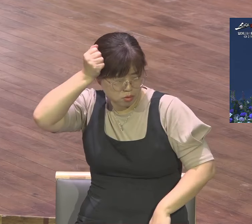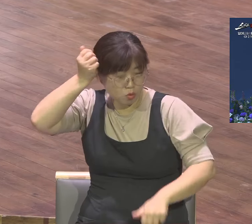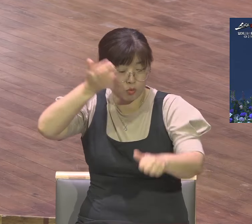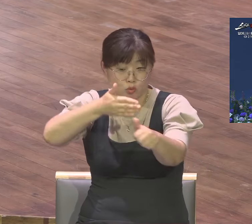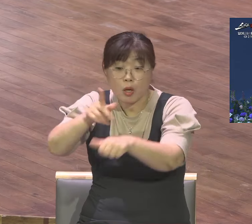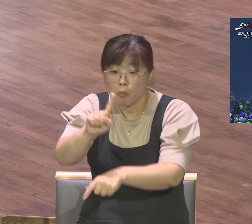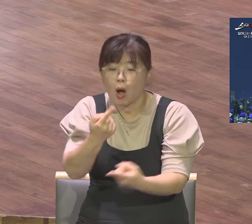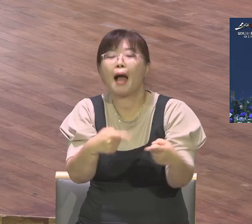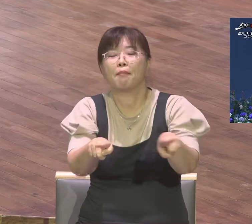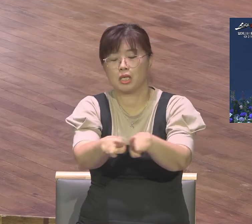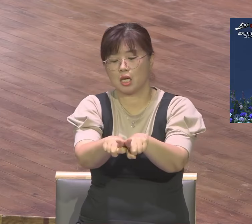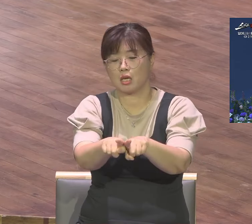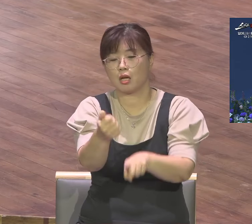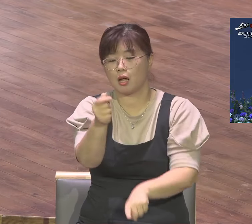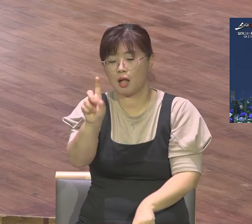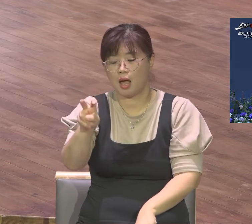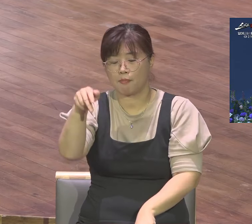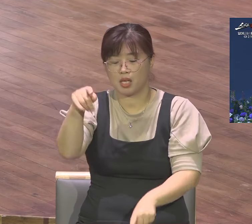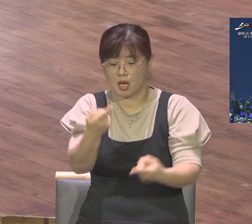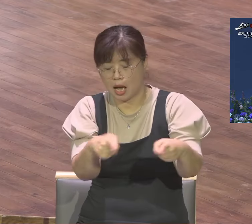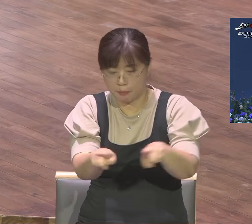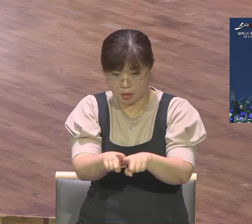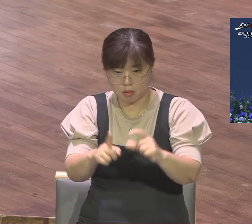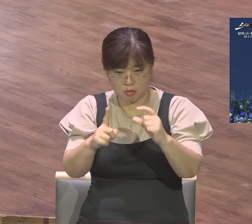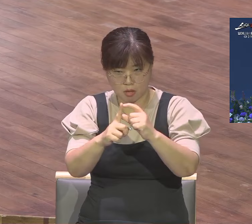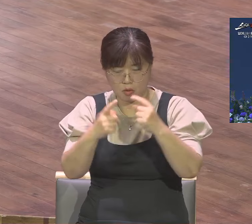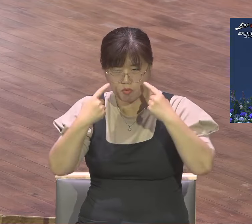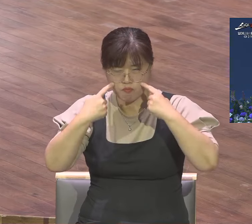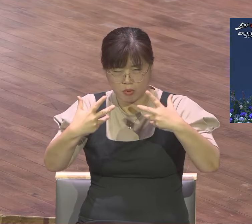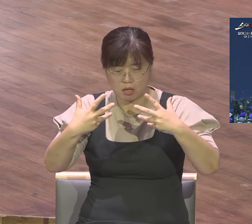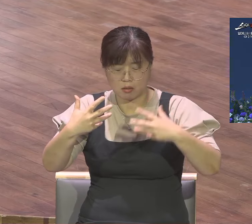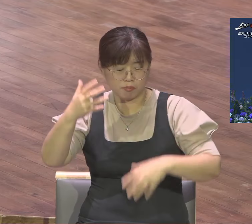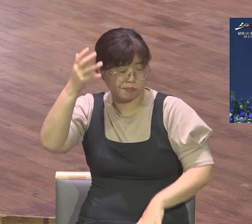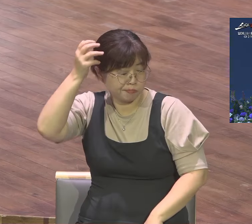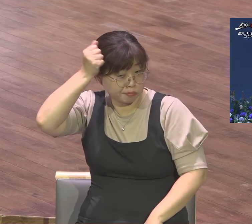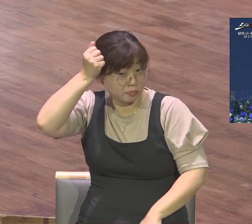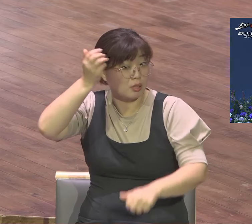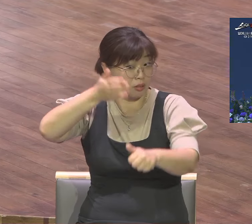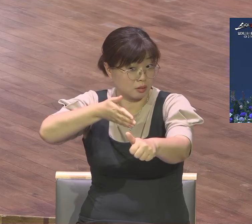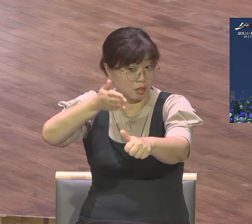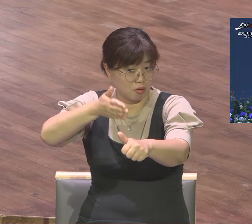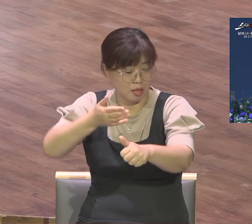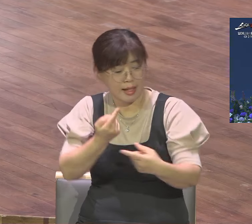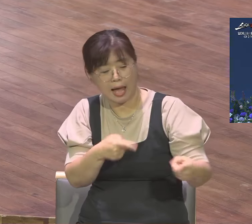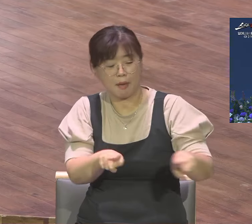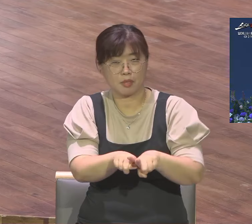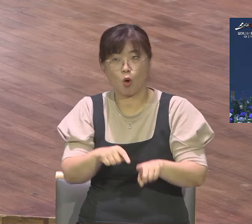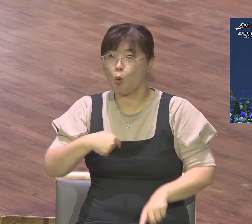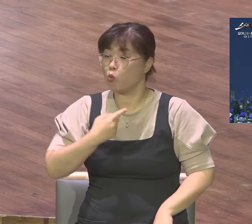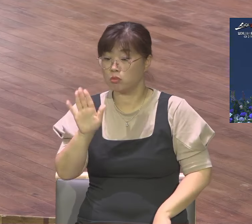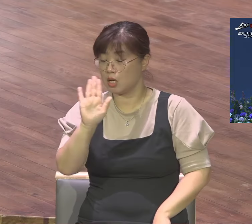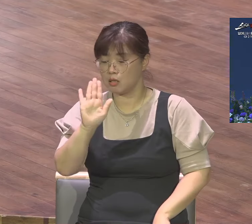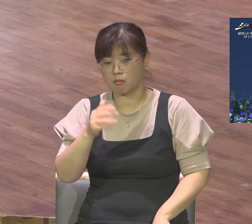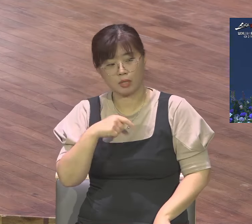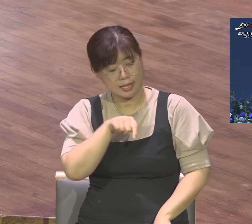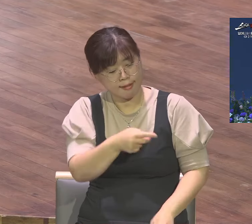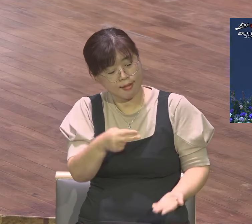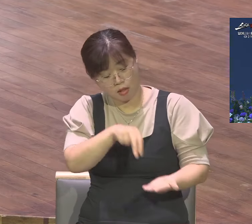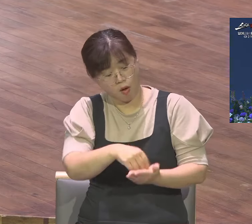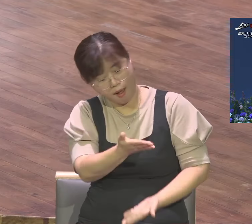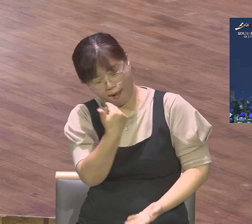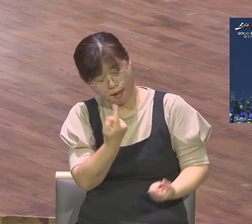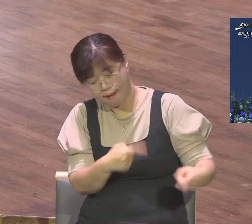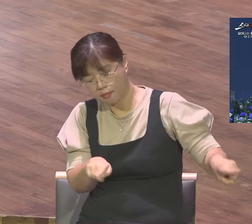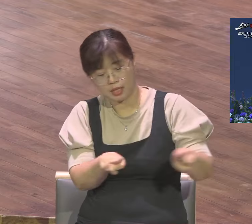가자. 영혼 공동체는요. 아가스의 말씀을 통해서 예수 그리스도가 나와